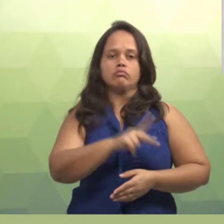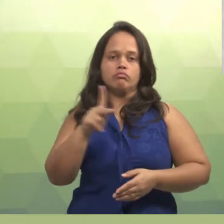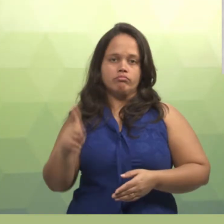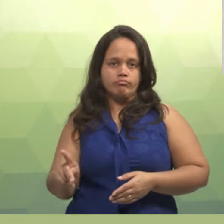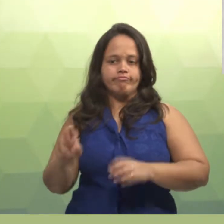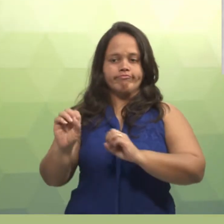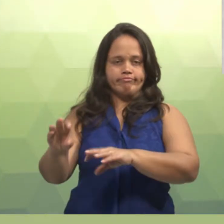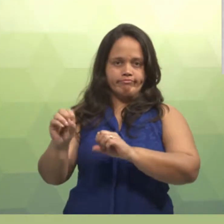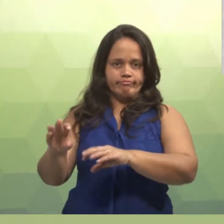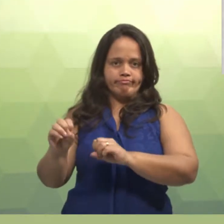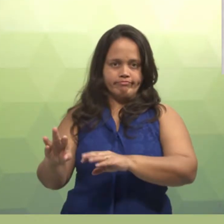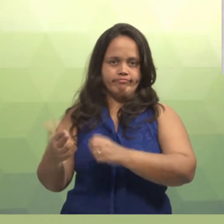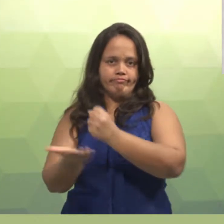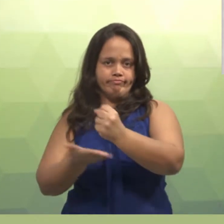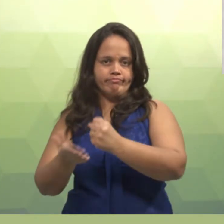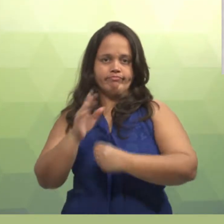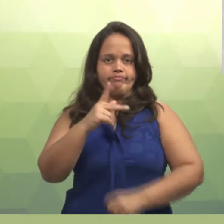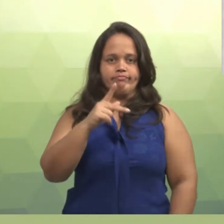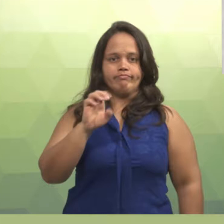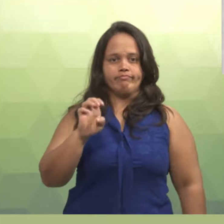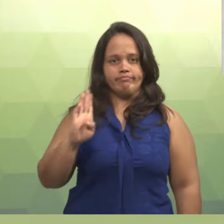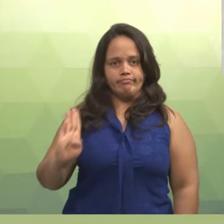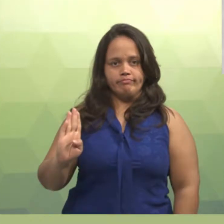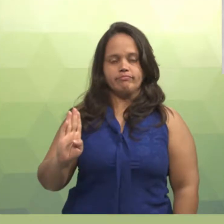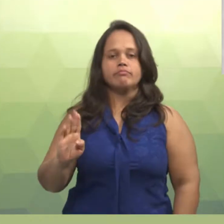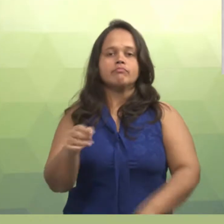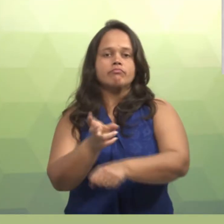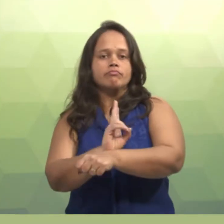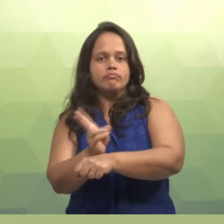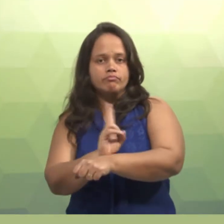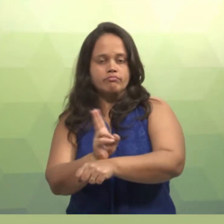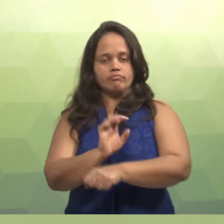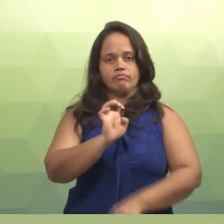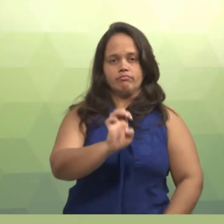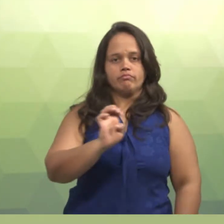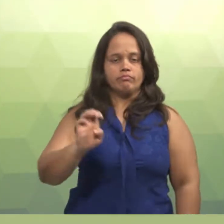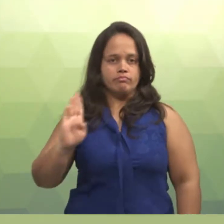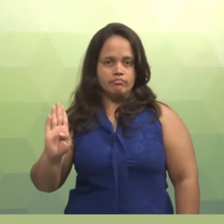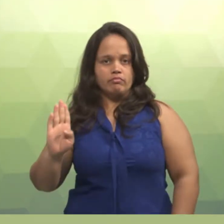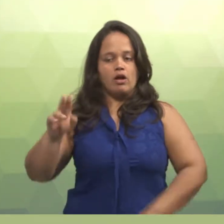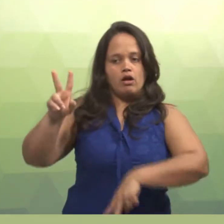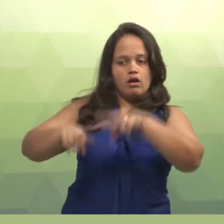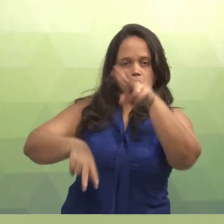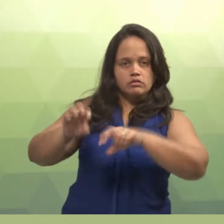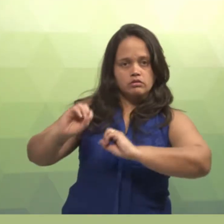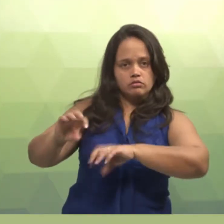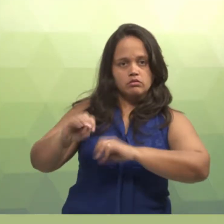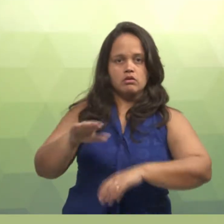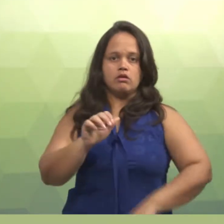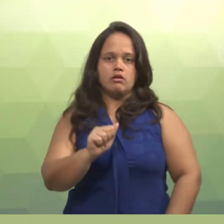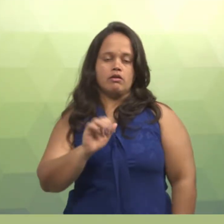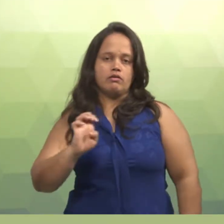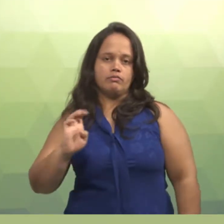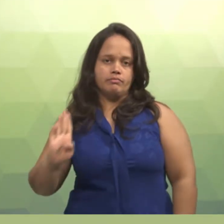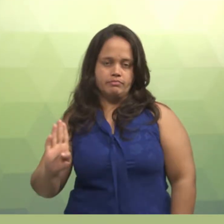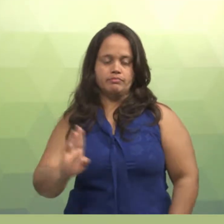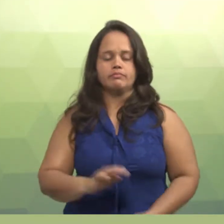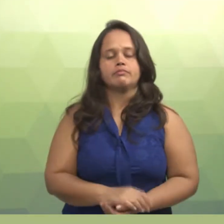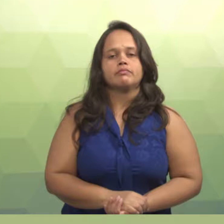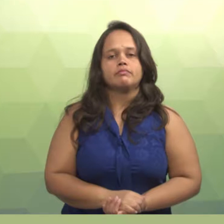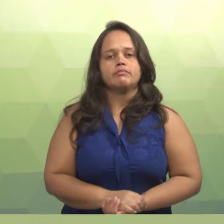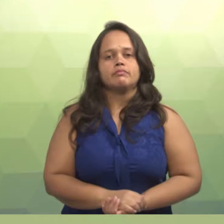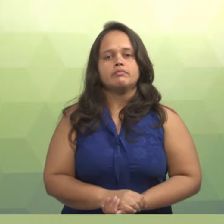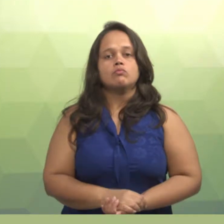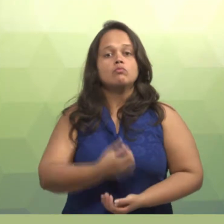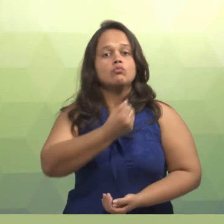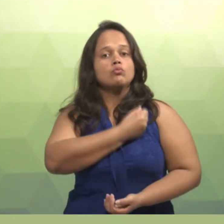o EEB, e analista de educação, AEB. O número de alunos também é definido a partir